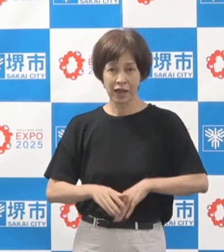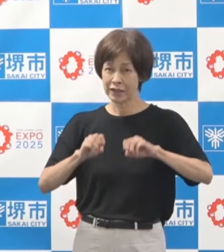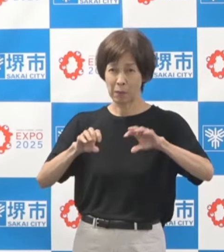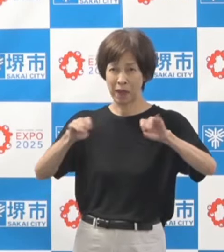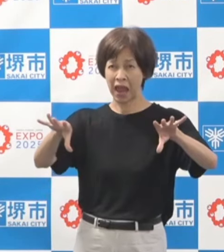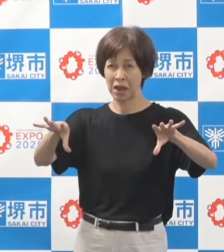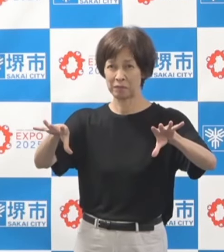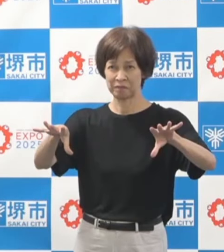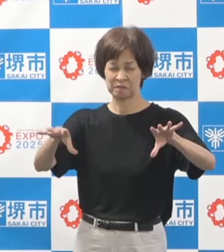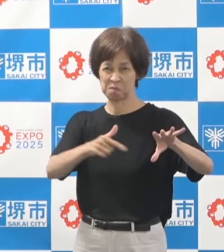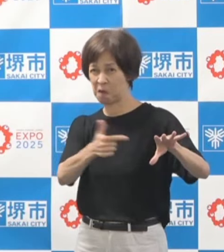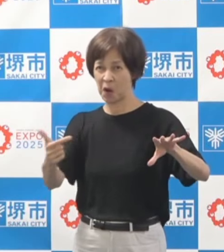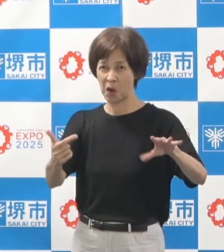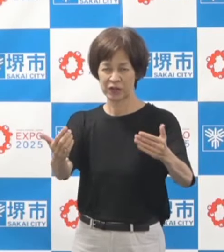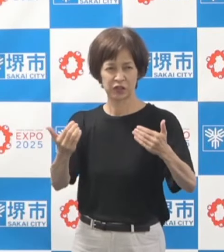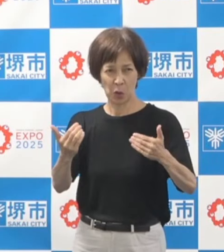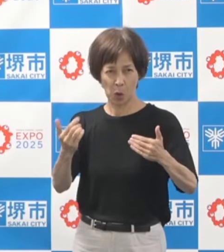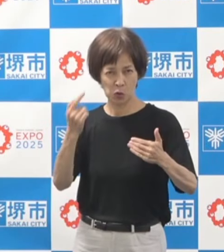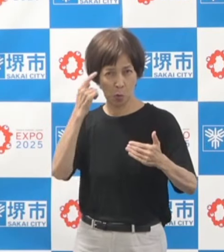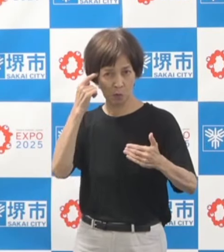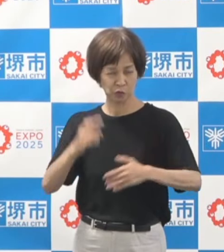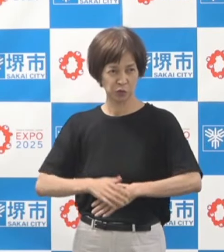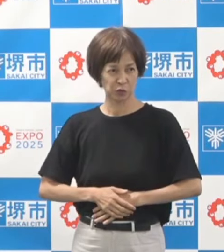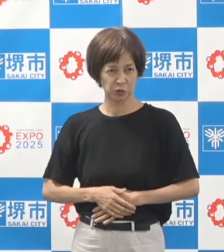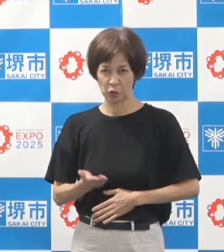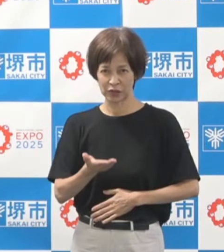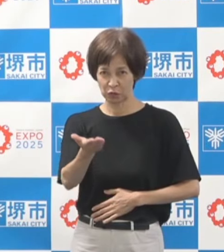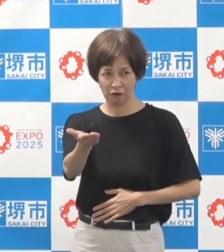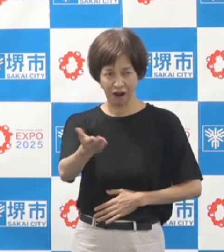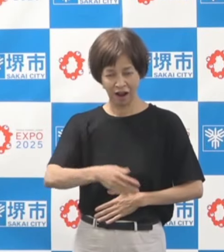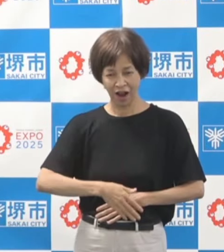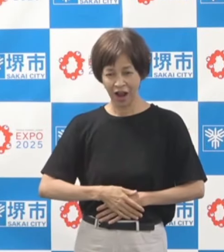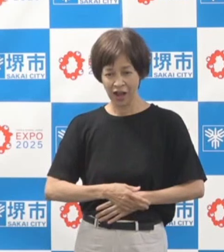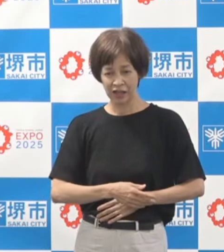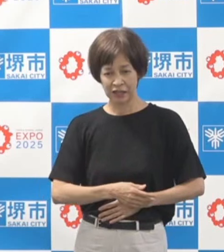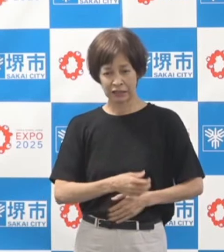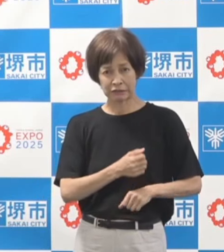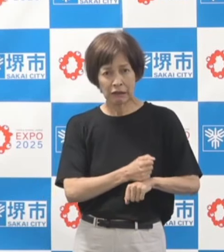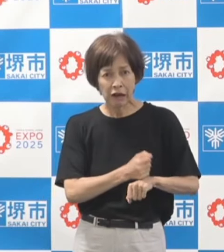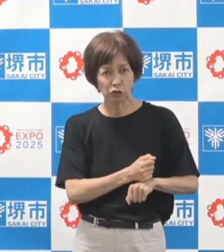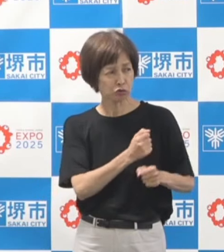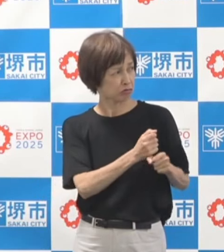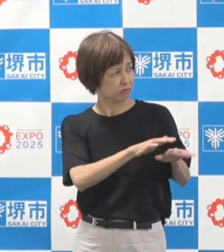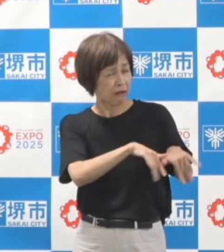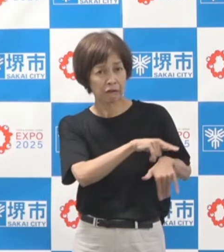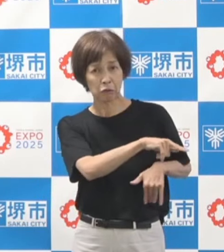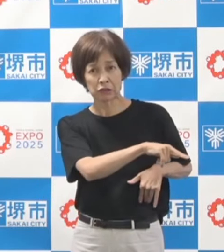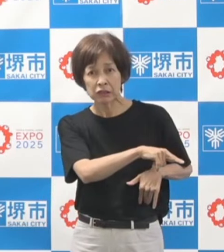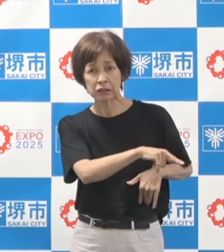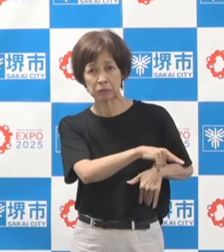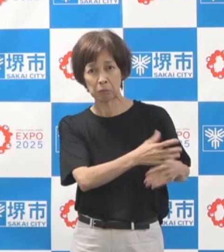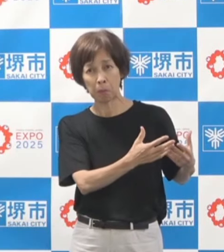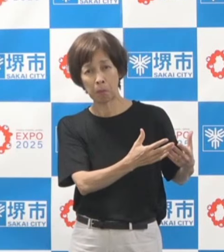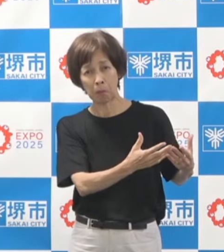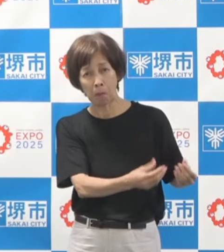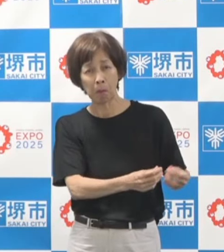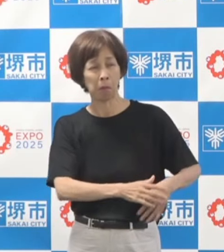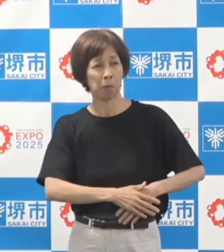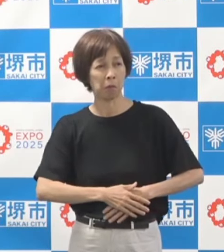ないとなかなかハードルが高いというか宝の持ち腐れになっちゃうのかなと思うんですけど、なんかそのあたりの工夫とか